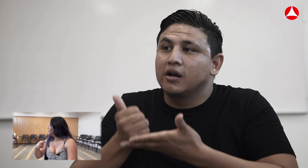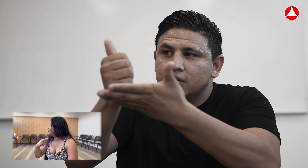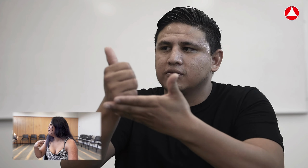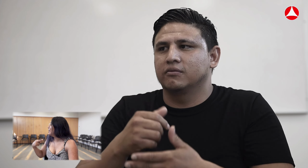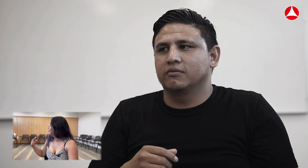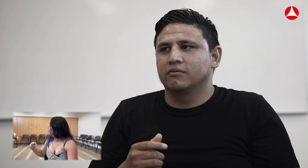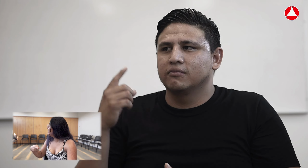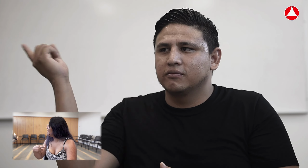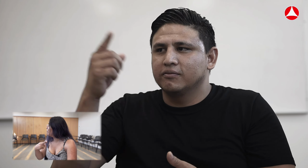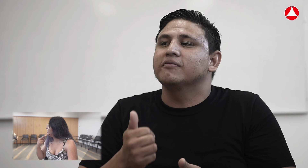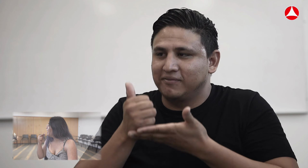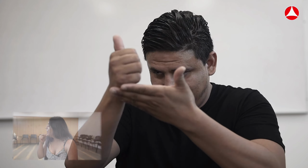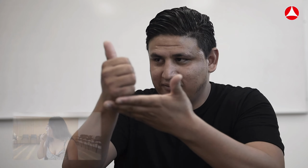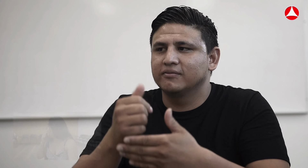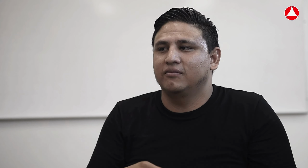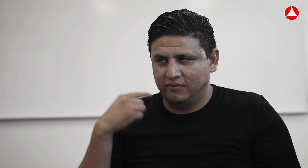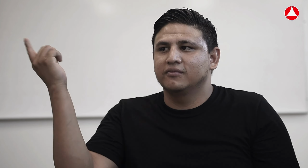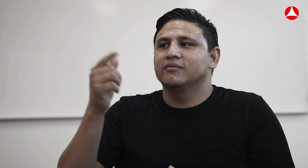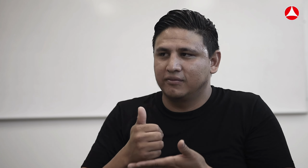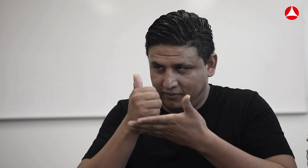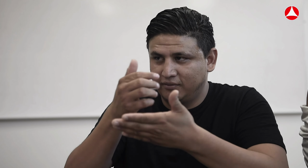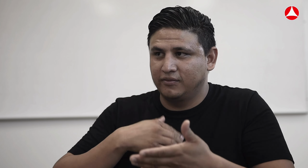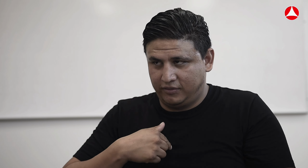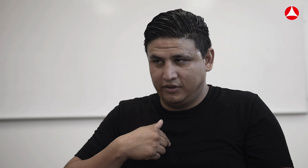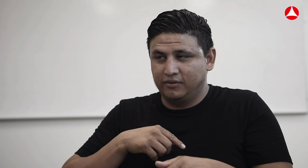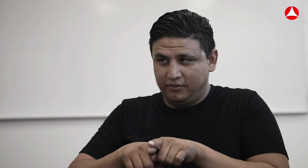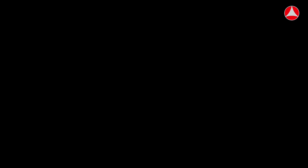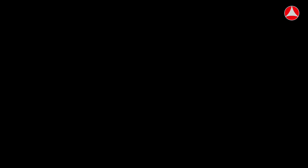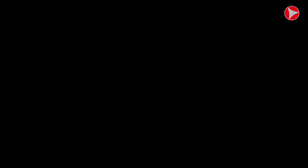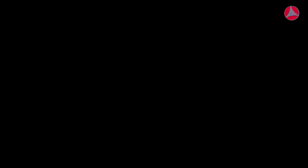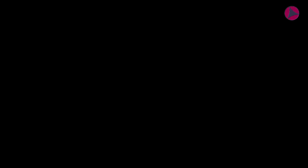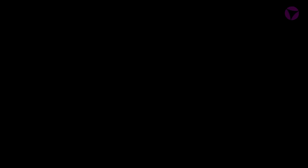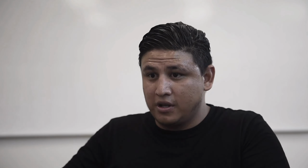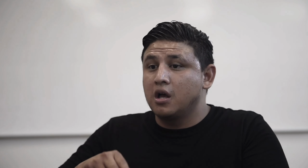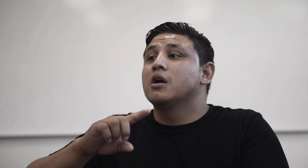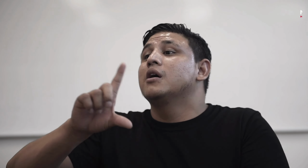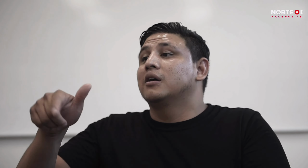pasó eso, que apenas había empezado a trabajar.